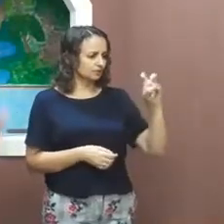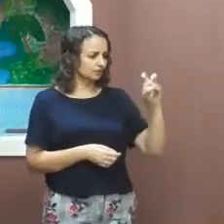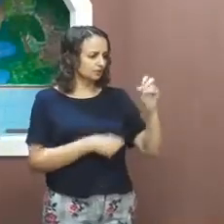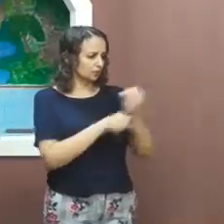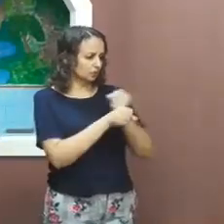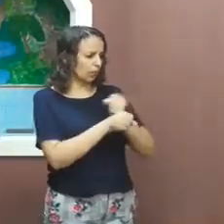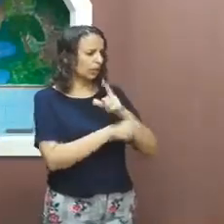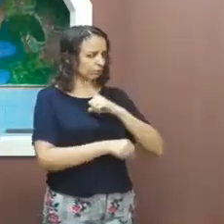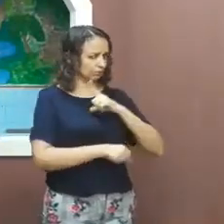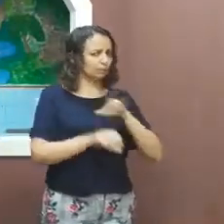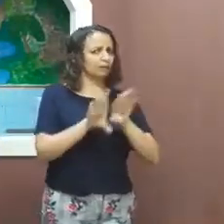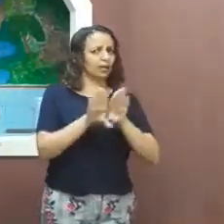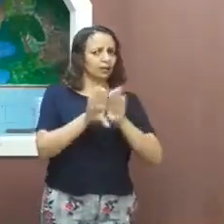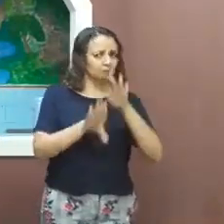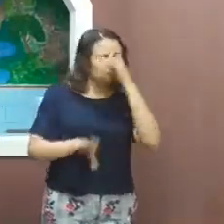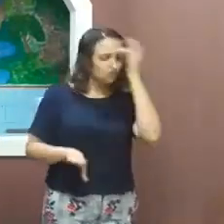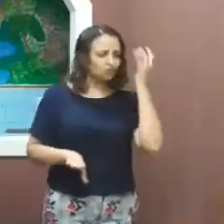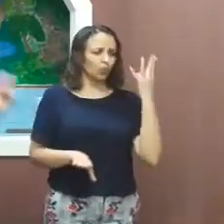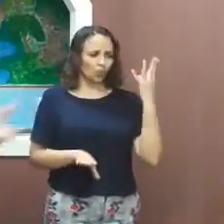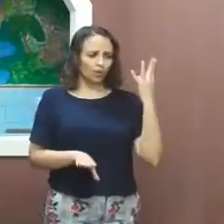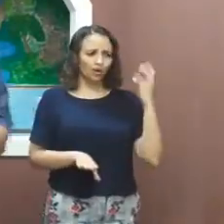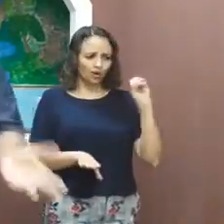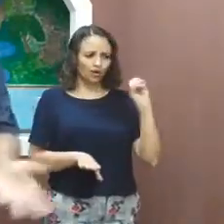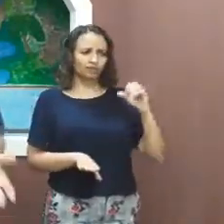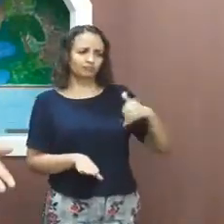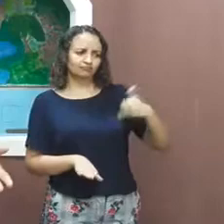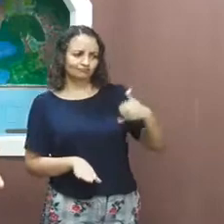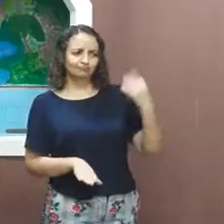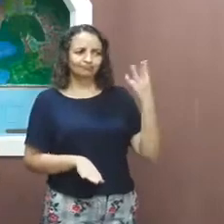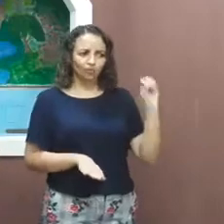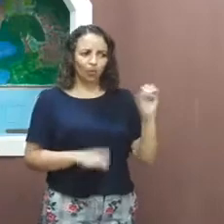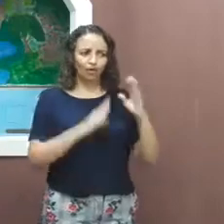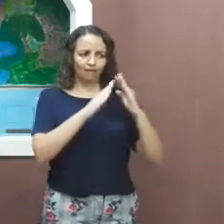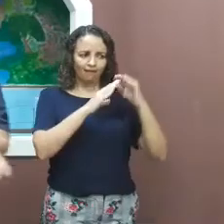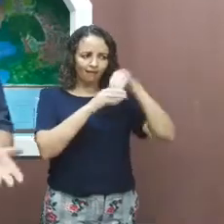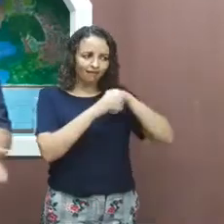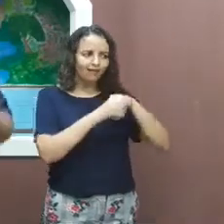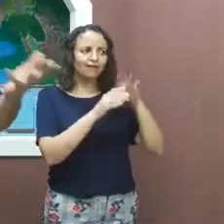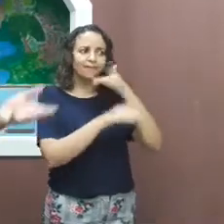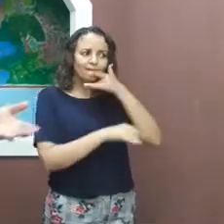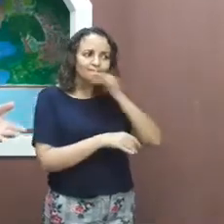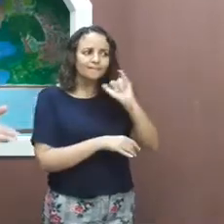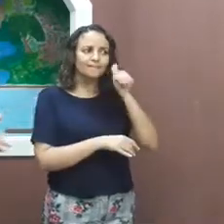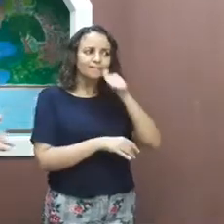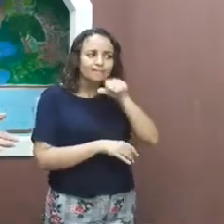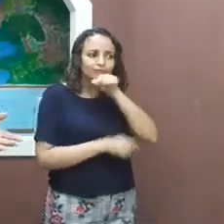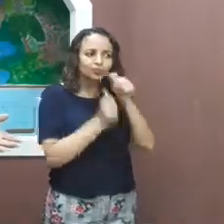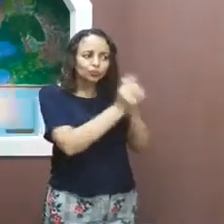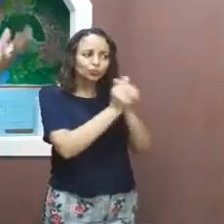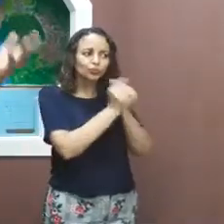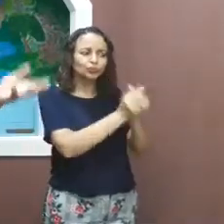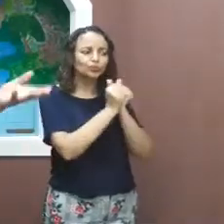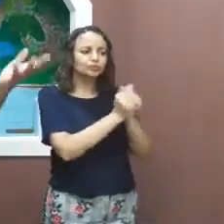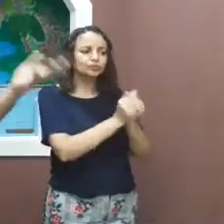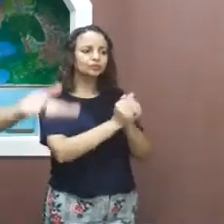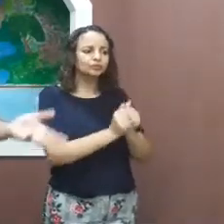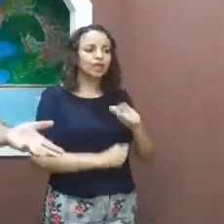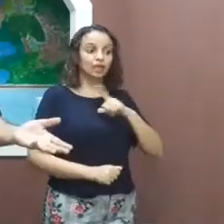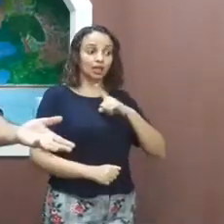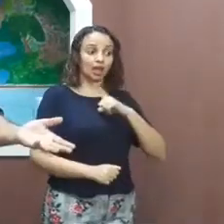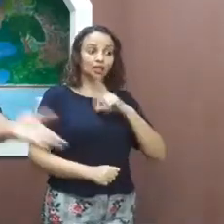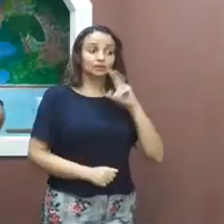ter os de 40? Oxe, de 25 ainda está bom. Não é, José? Tem os de 40. Daqui uns dias vai ter os